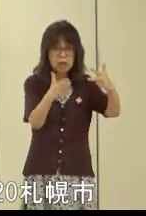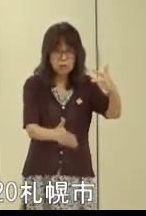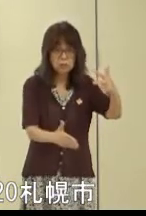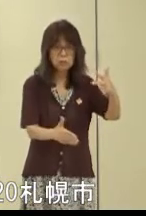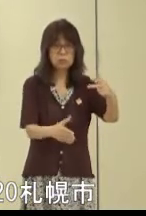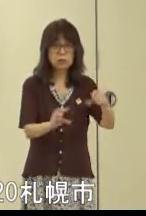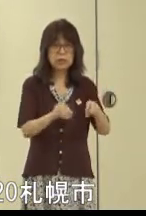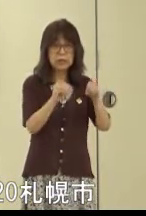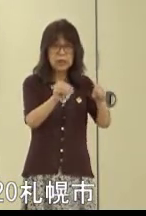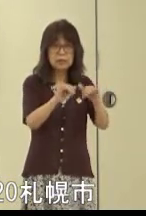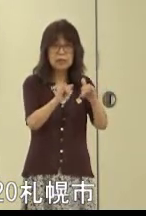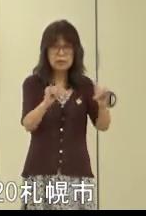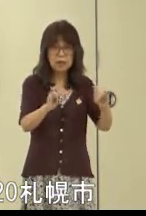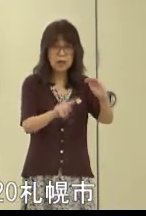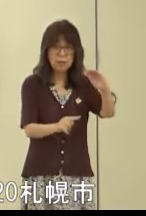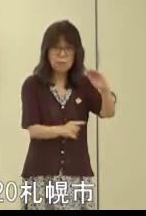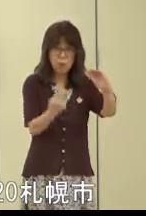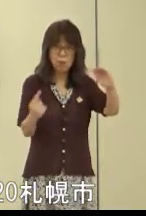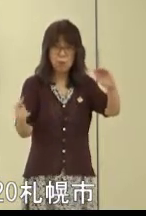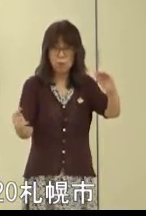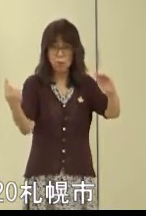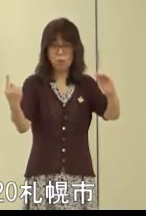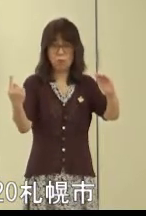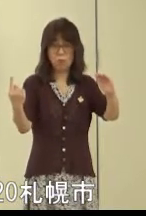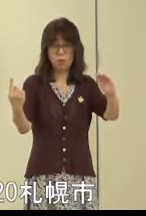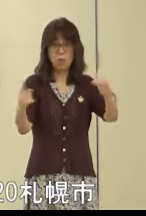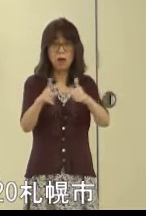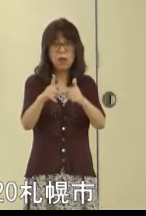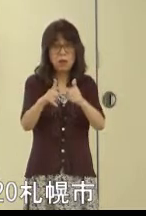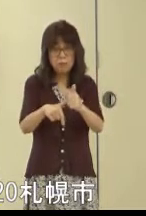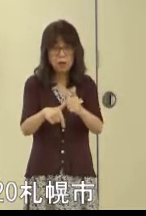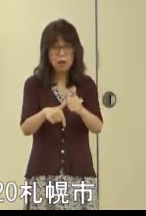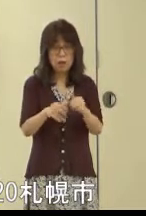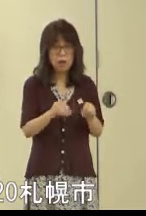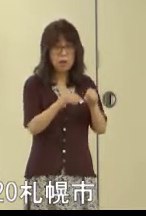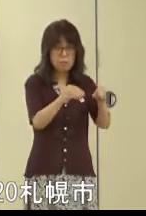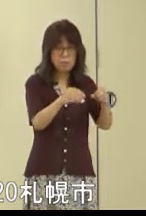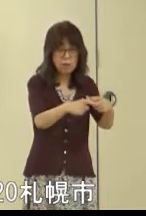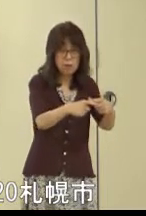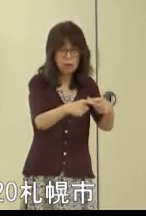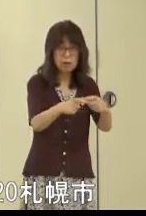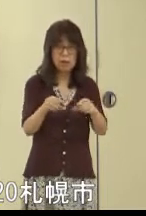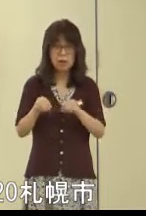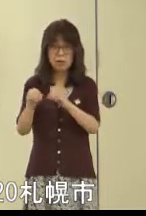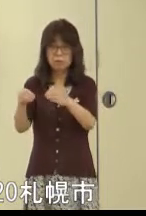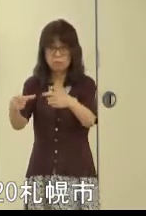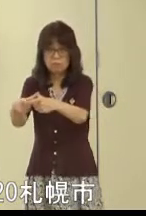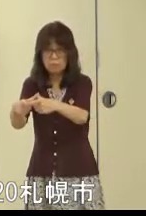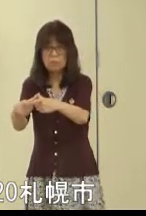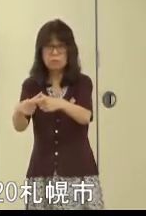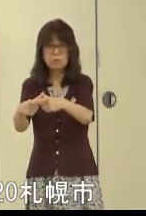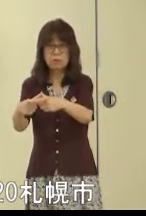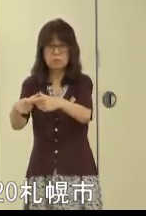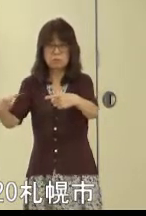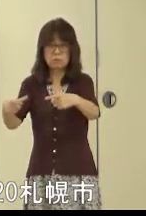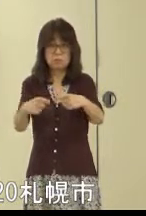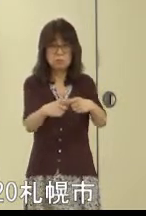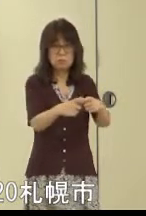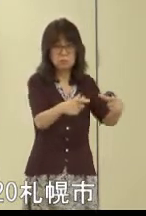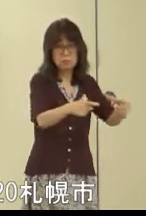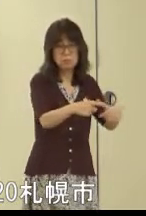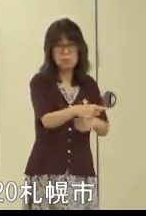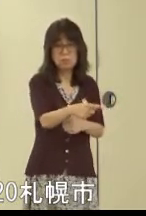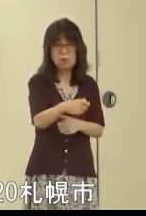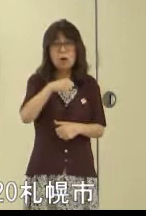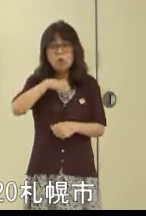ますとそこからのクラスター感染が拡大をして言って高齢者の方が重症